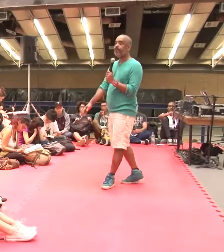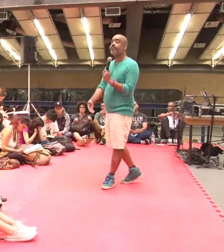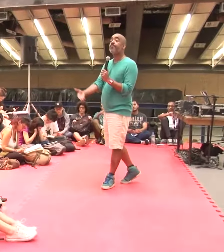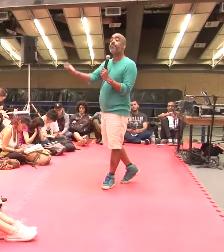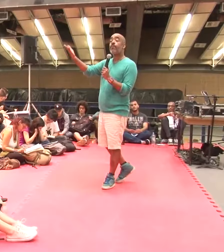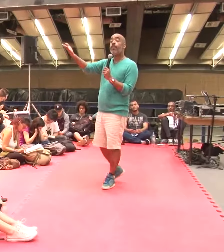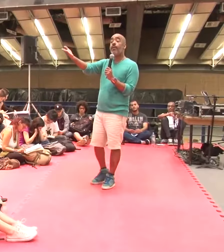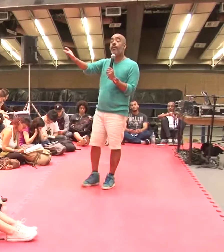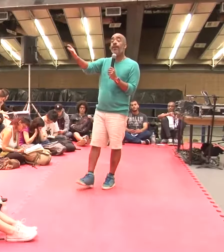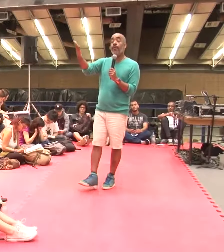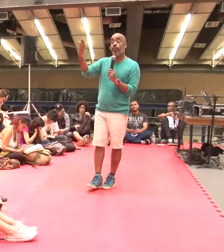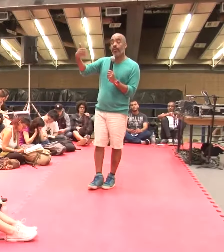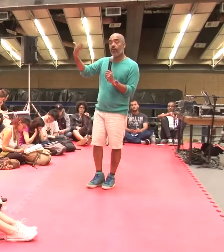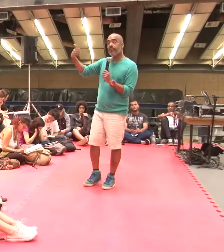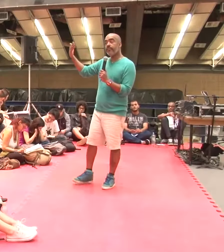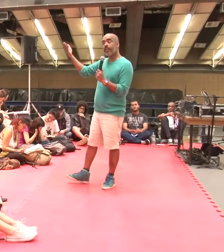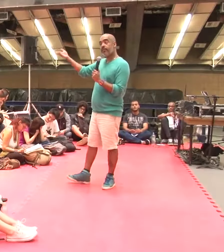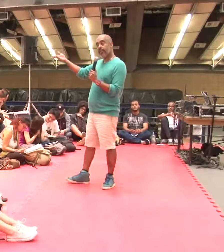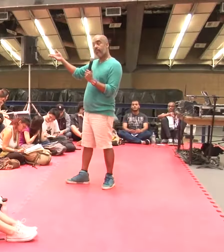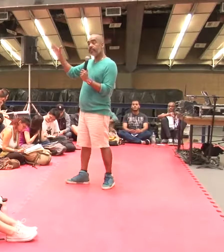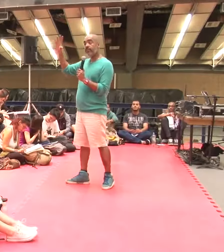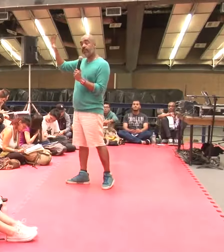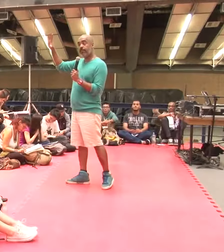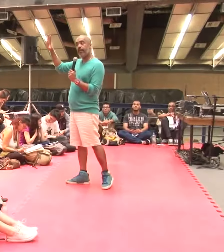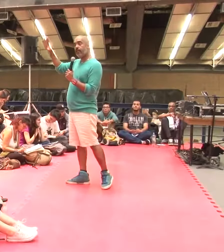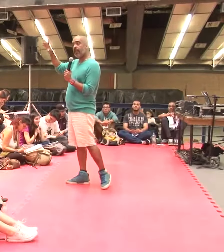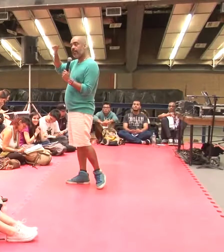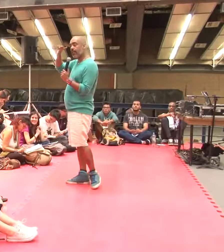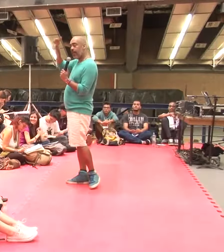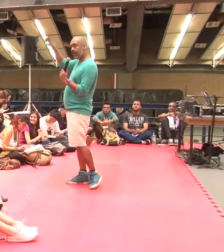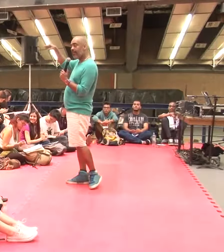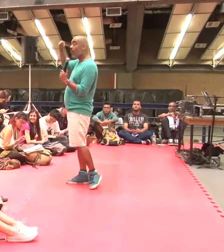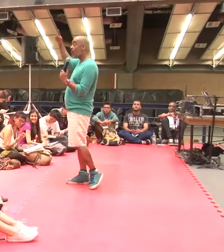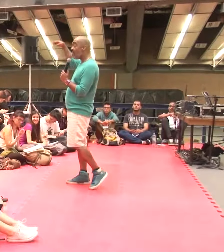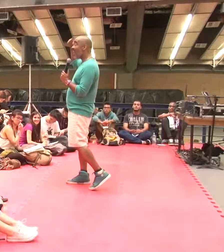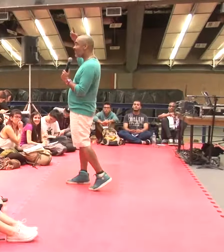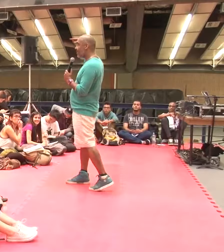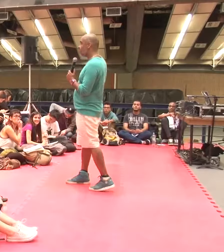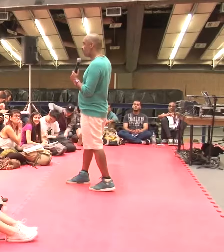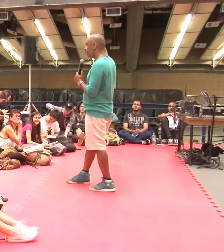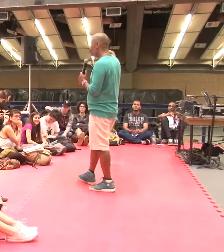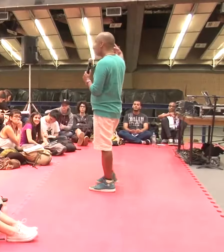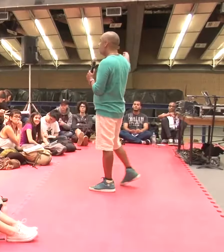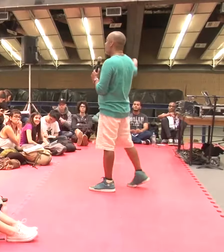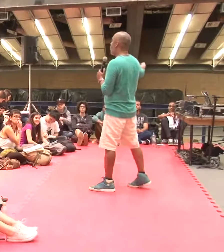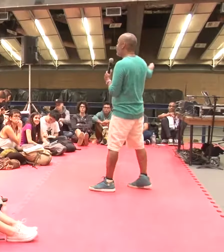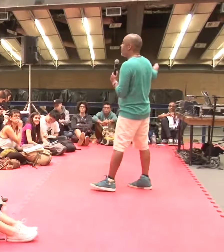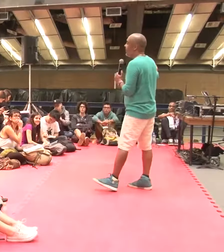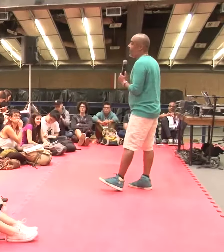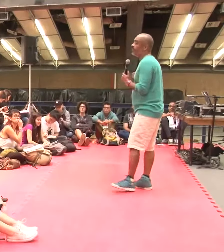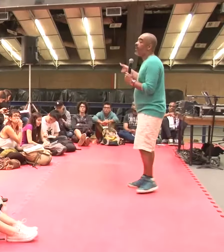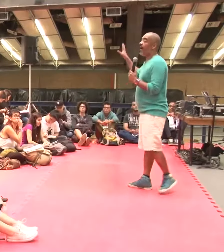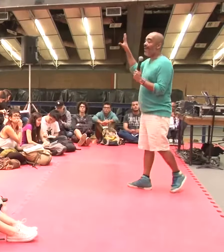né? Tem muita coisa interessante desse período lá que é conversa, inclusive, com